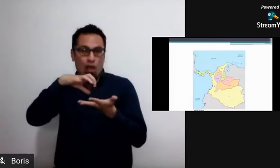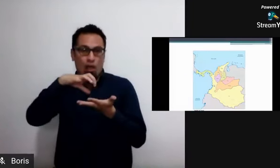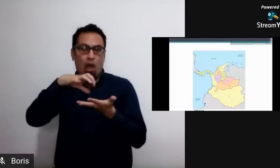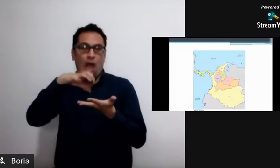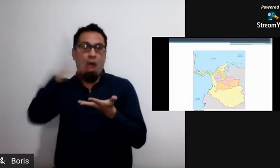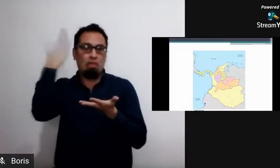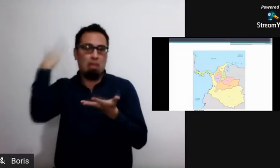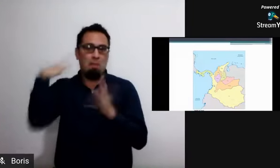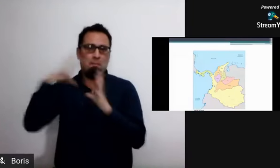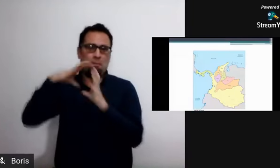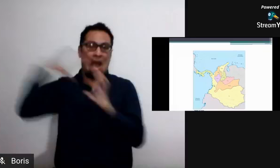Santander.